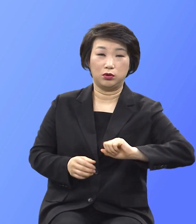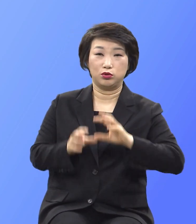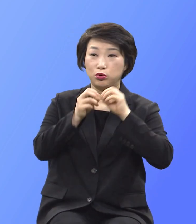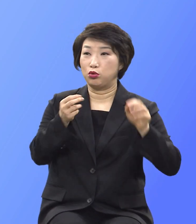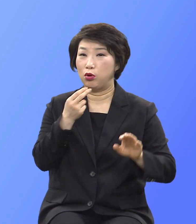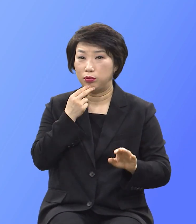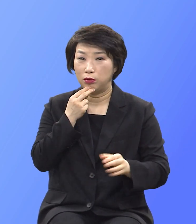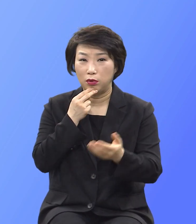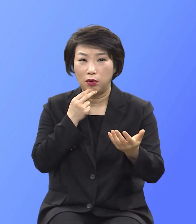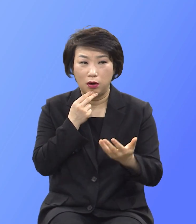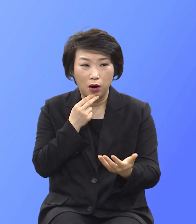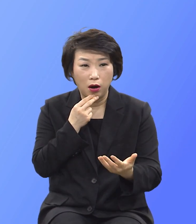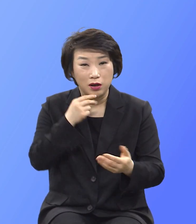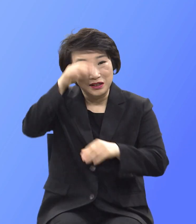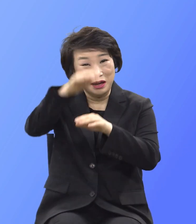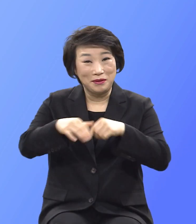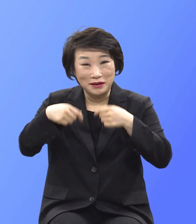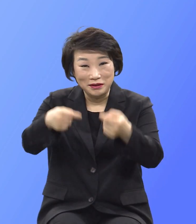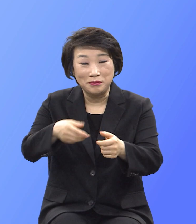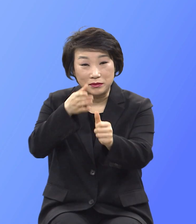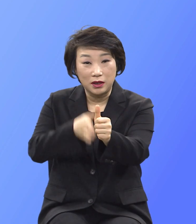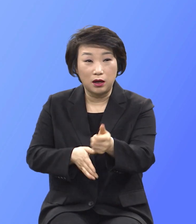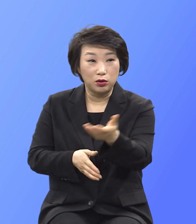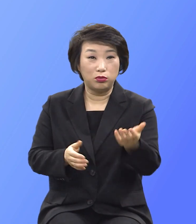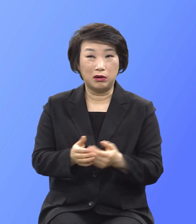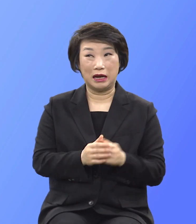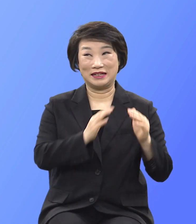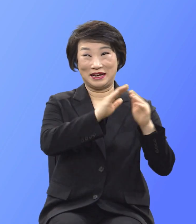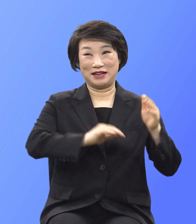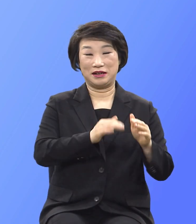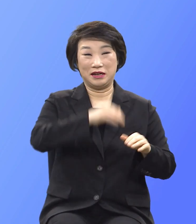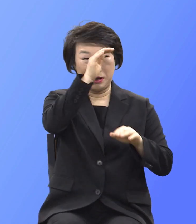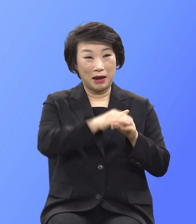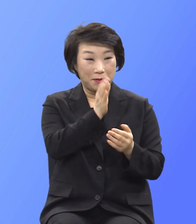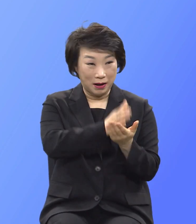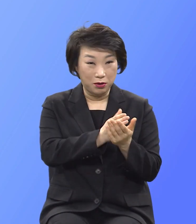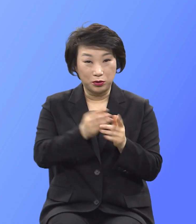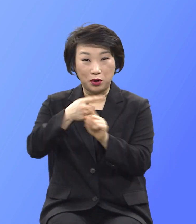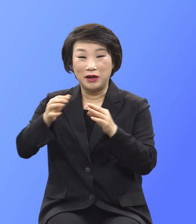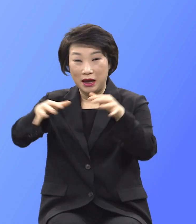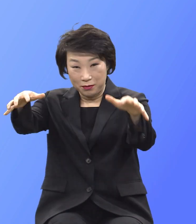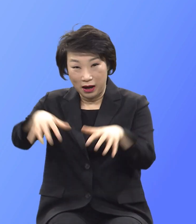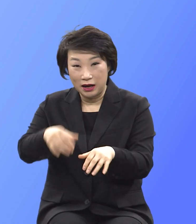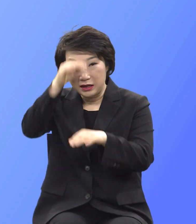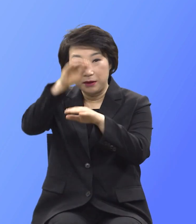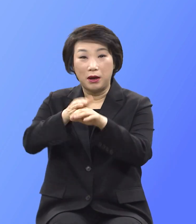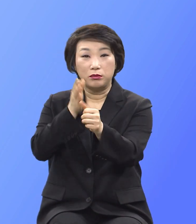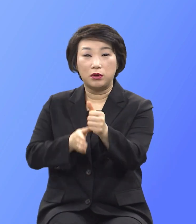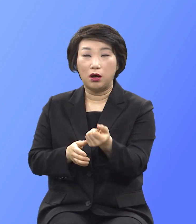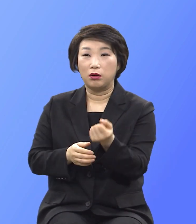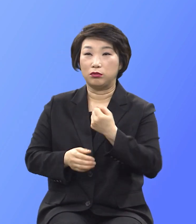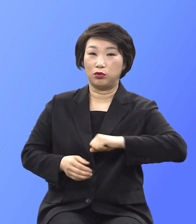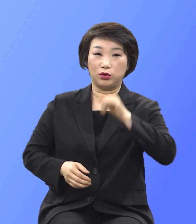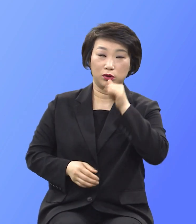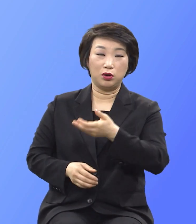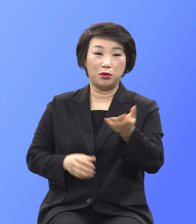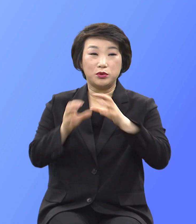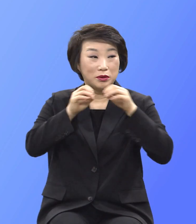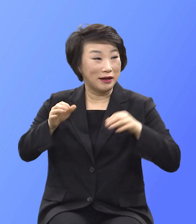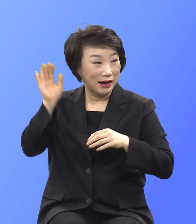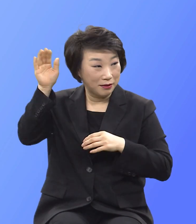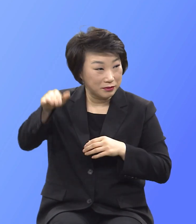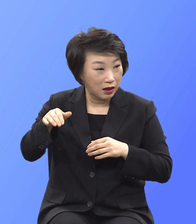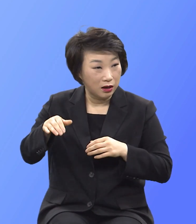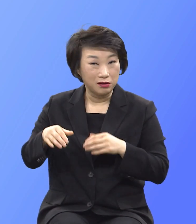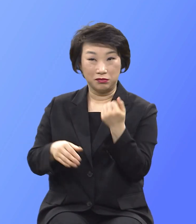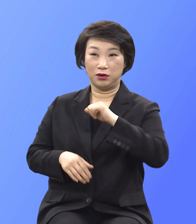차려. 예배 드립시다. 집에서 드리지 말고 교회에서 드립시다. 굴복 안 차려. 전도하러 갑시다.